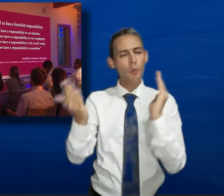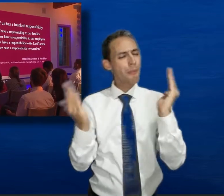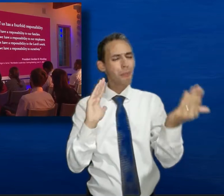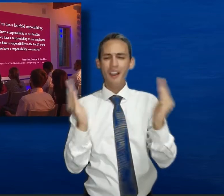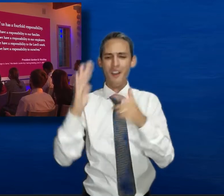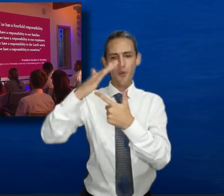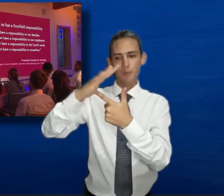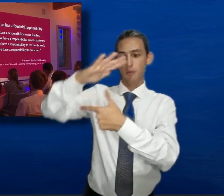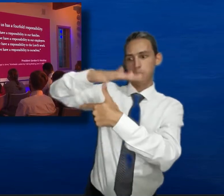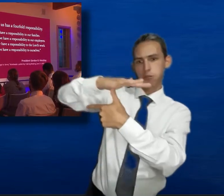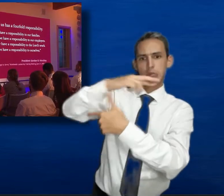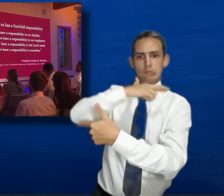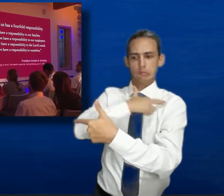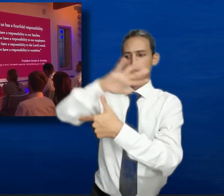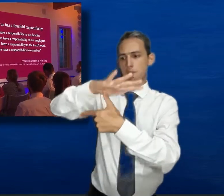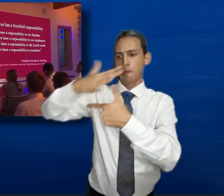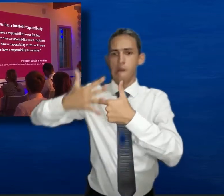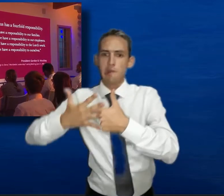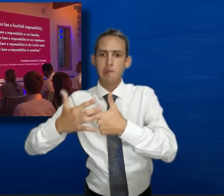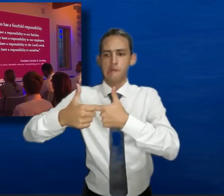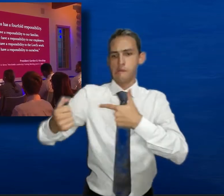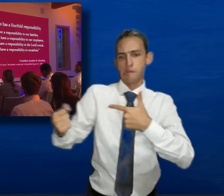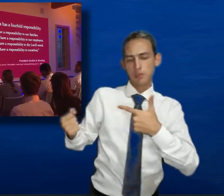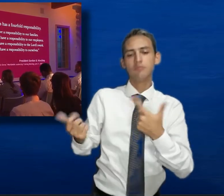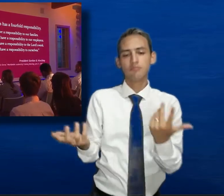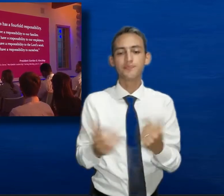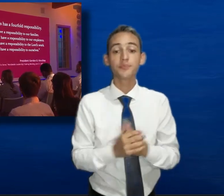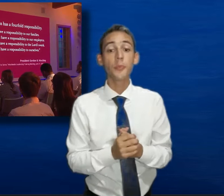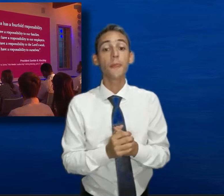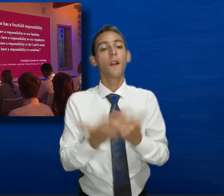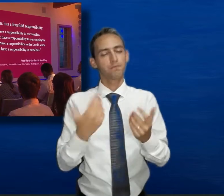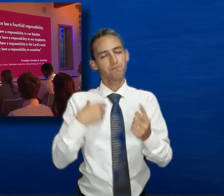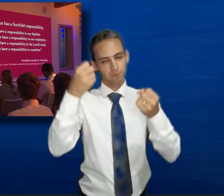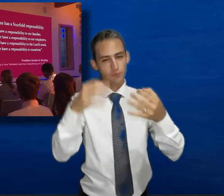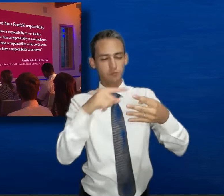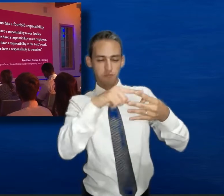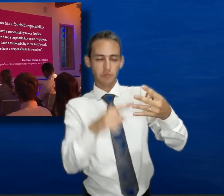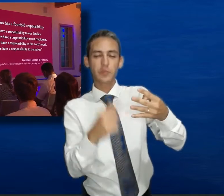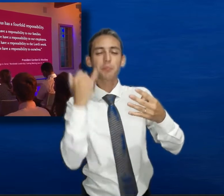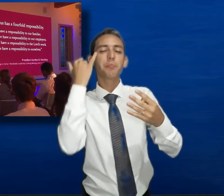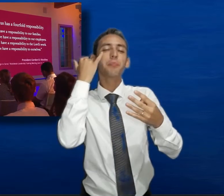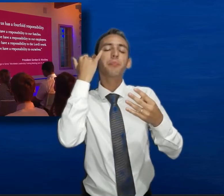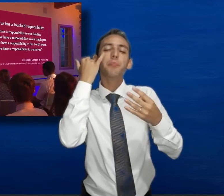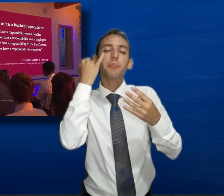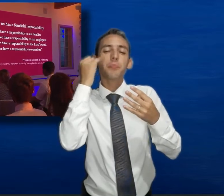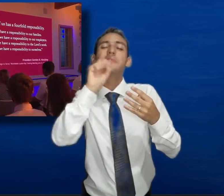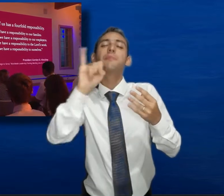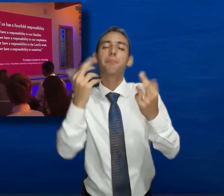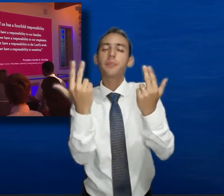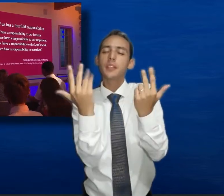equilíbrio por meio da interdependência de elementos essenciais de um helicóptero, Vamos examinar as